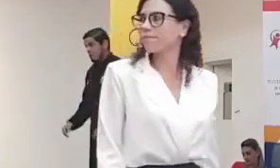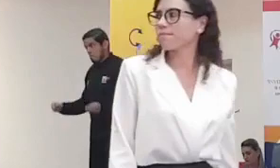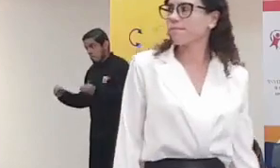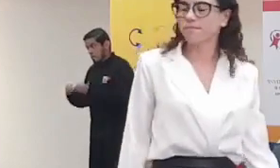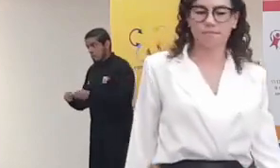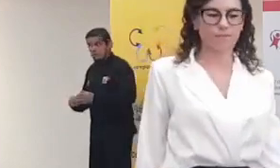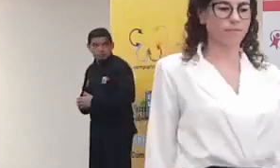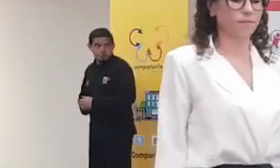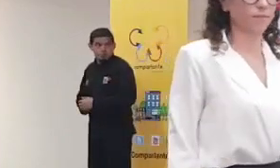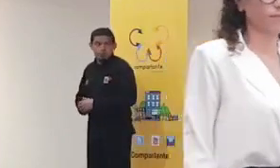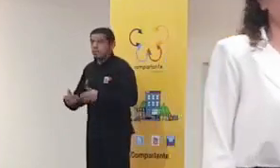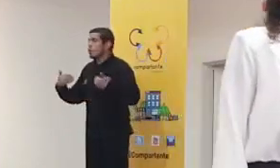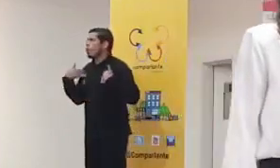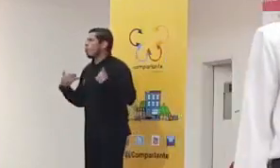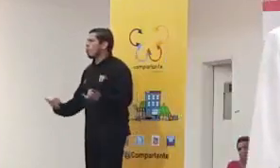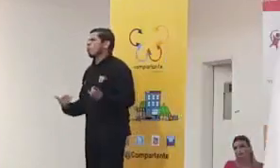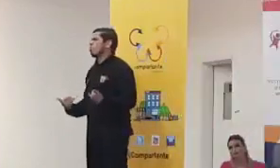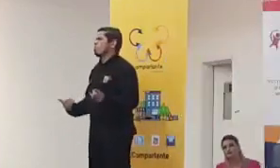Hoy no quiero hablar